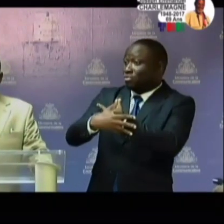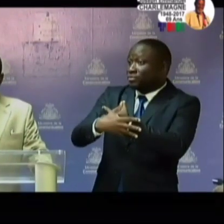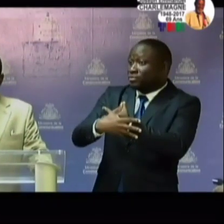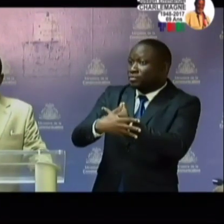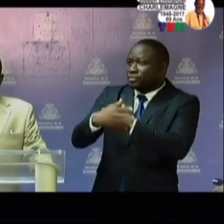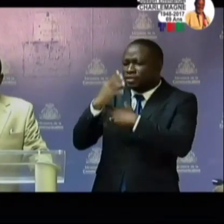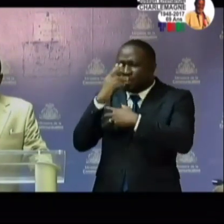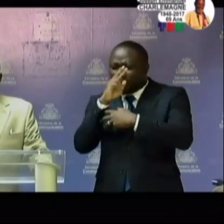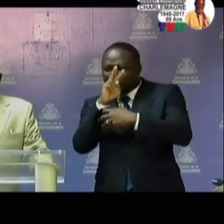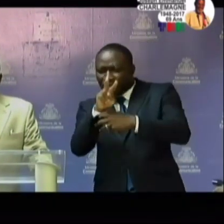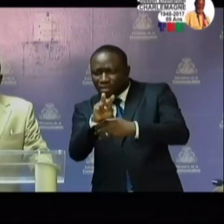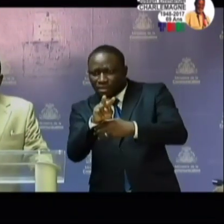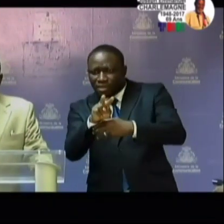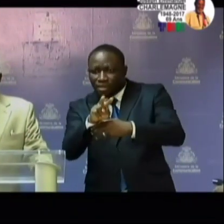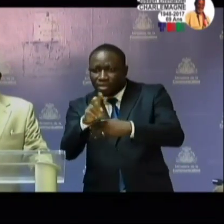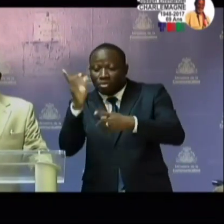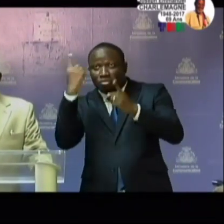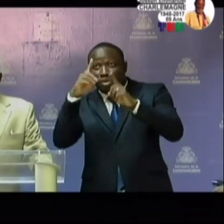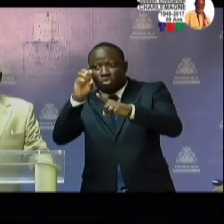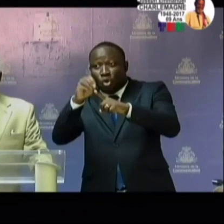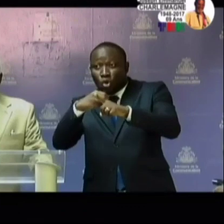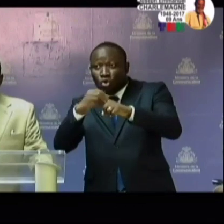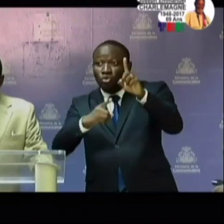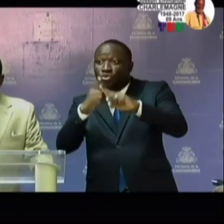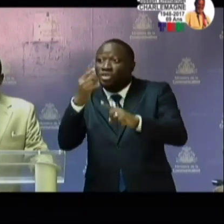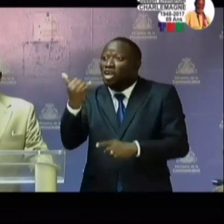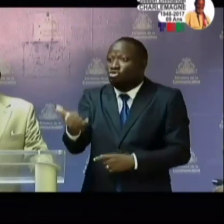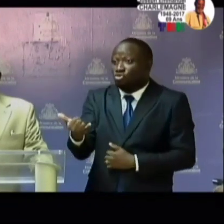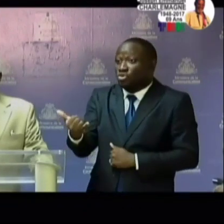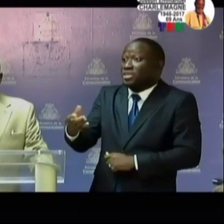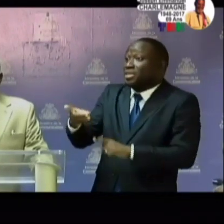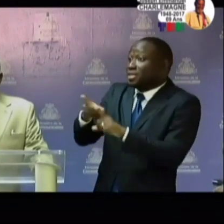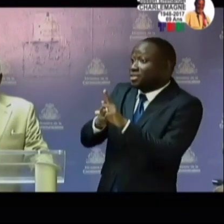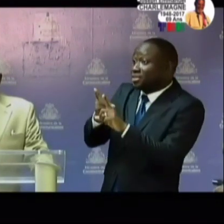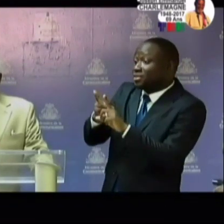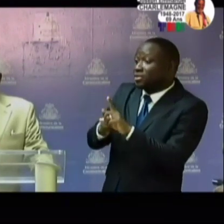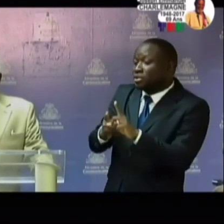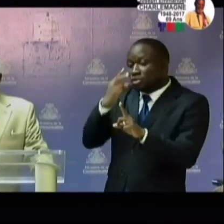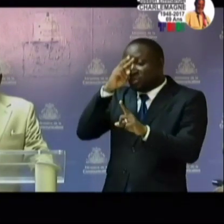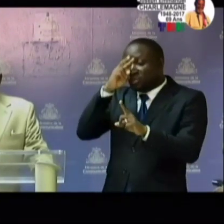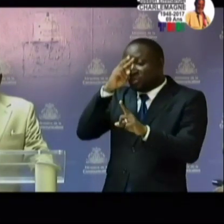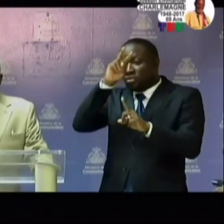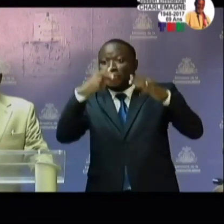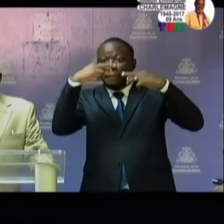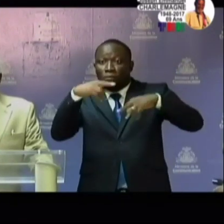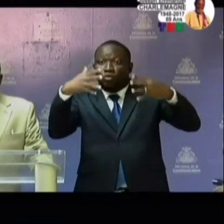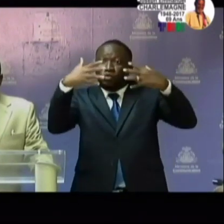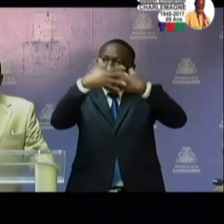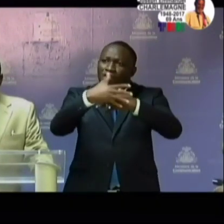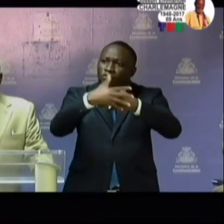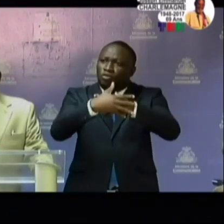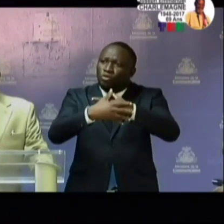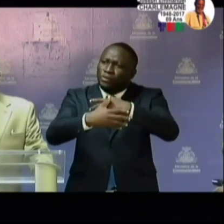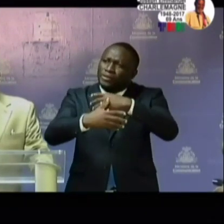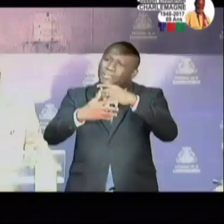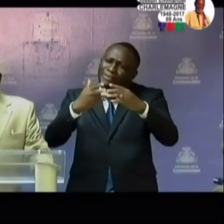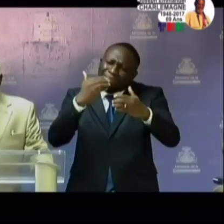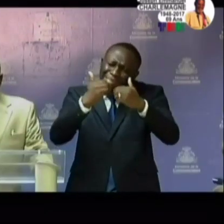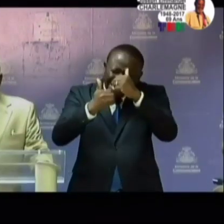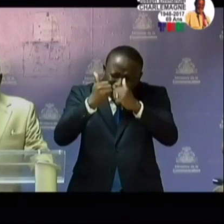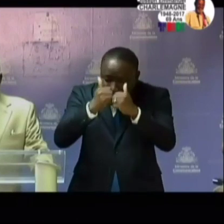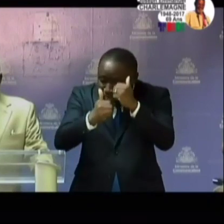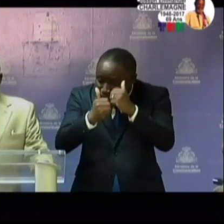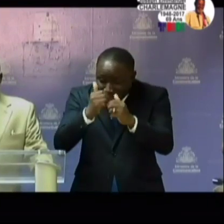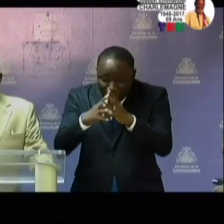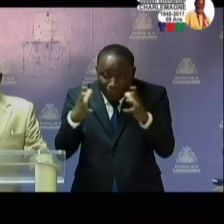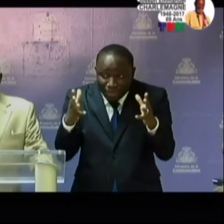nous t'app suivre ça depuis octobre jusqu'à mois de décembre nous remarquer route kafou est impraticable. Son